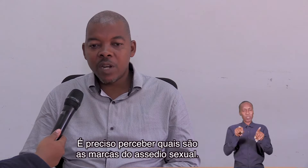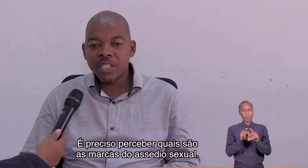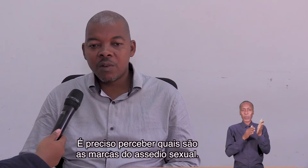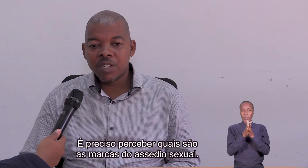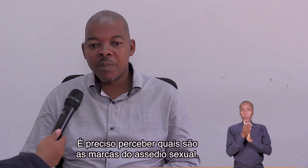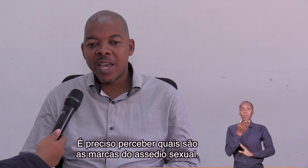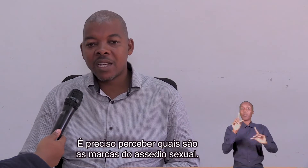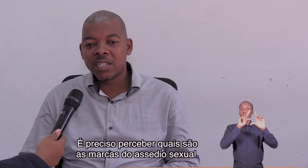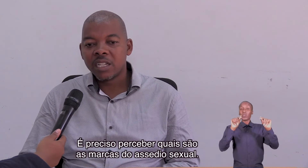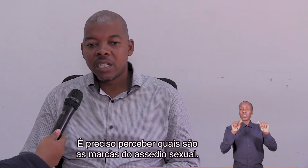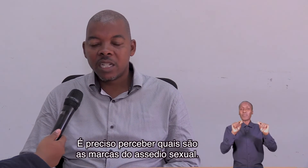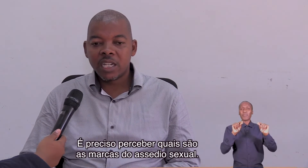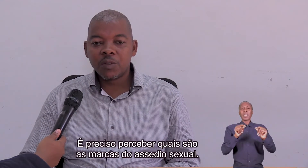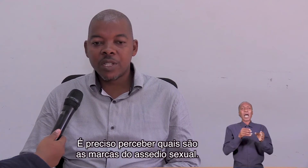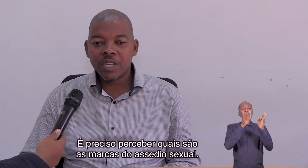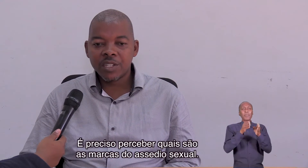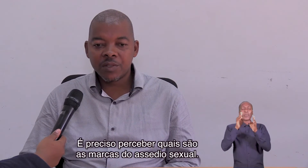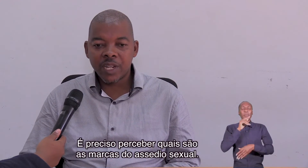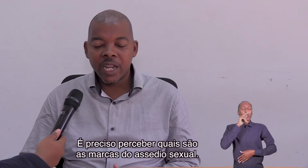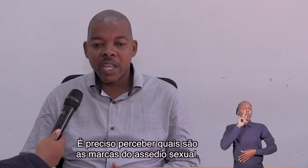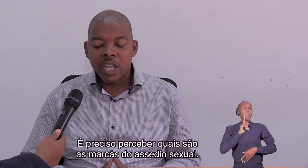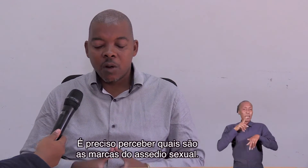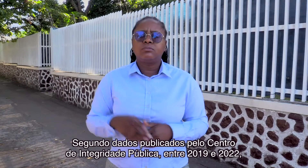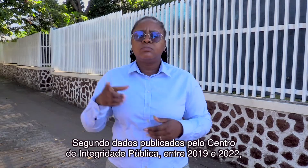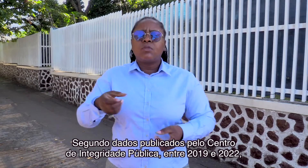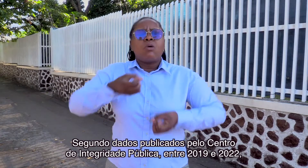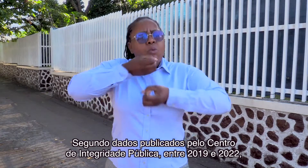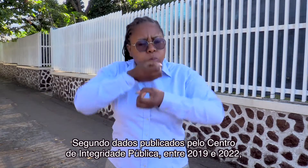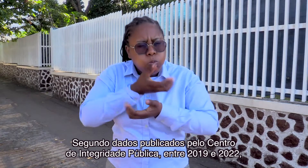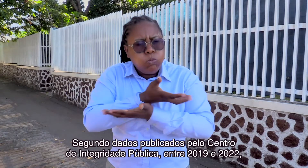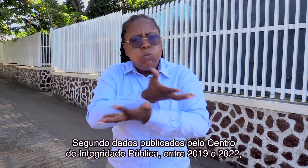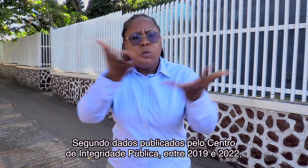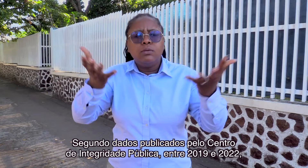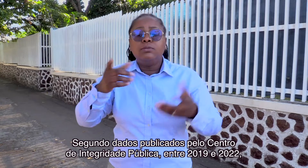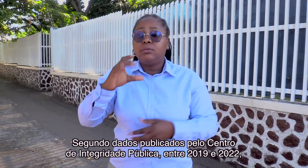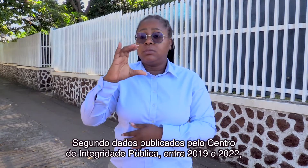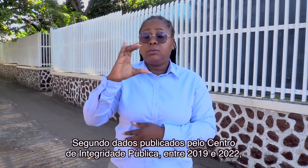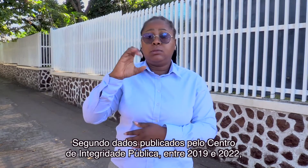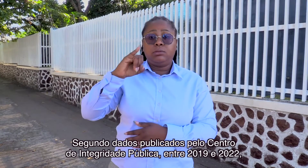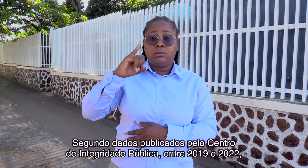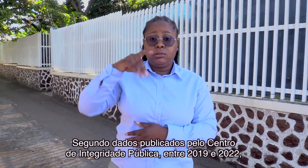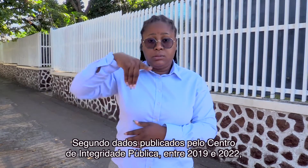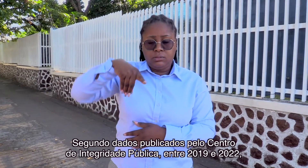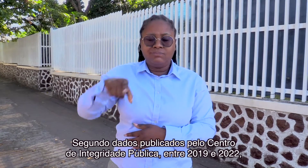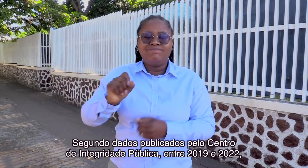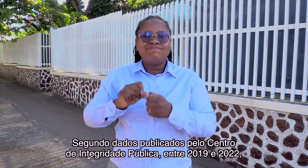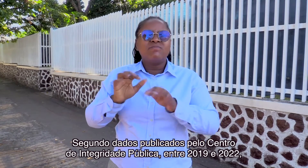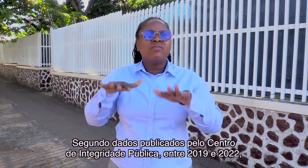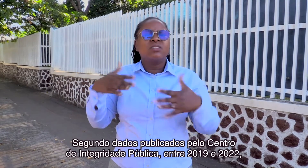são as marcas do assédio sexual. Segundo dados publicados pelo Centro de Integridade Pública,